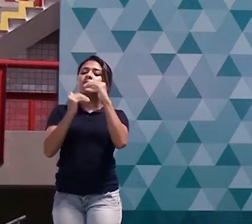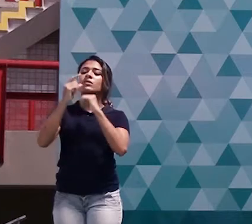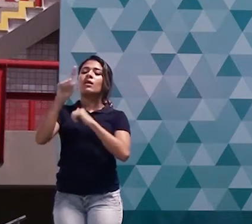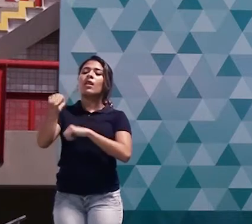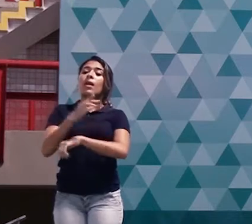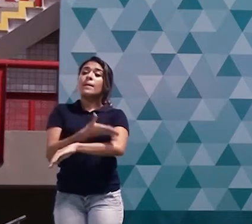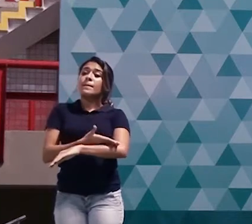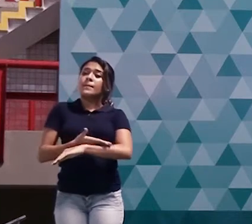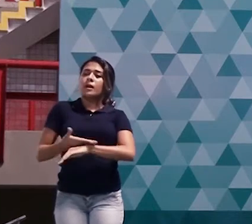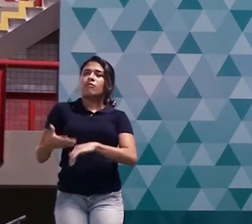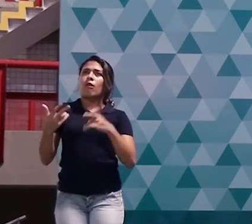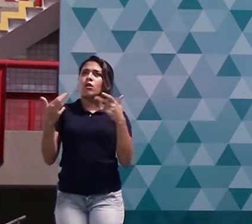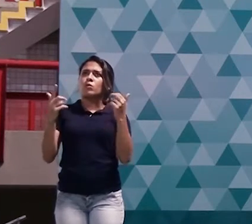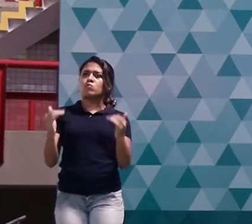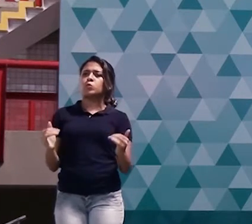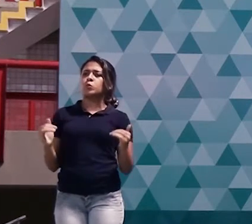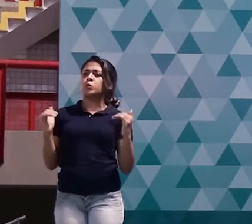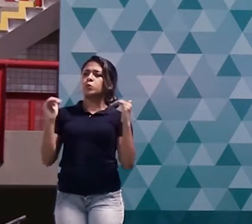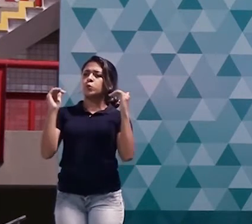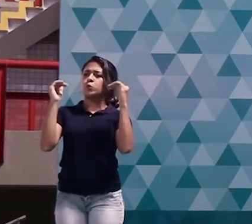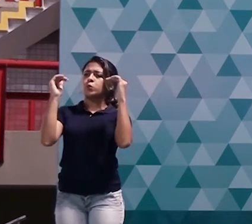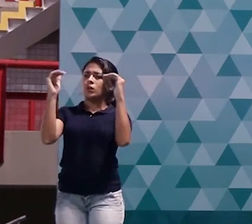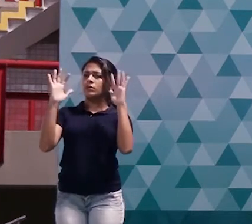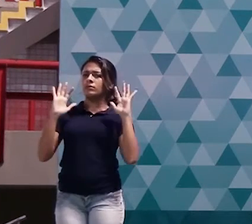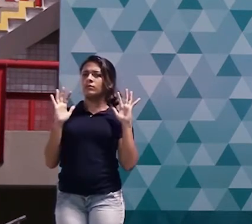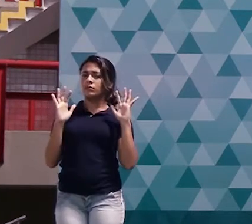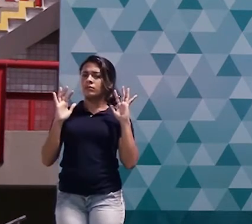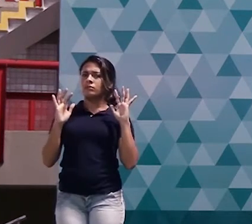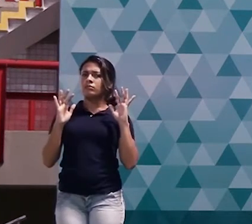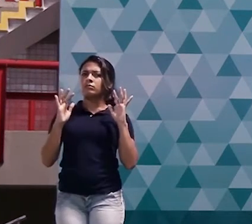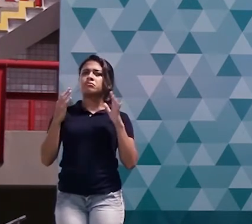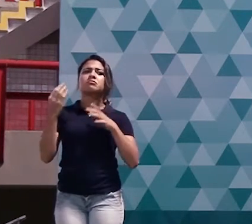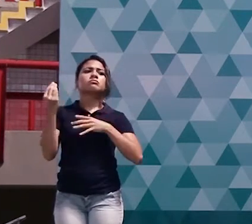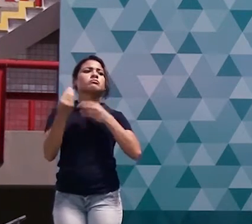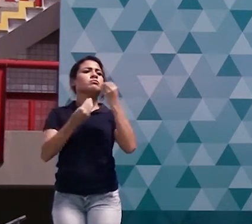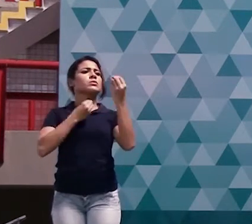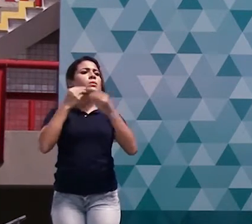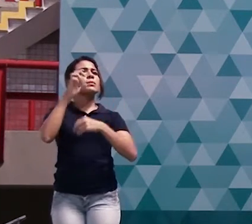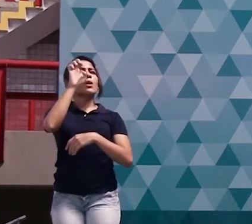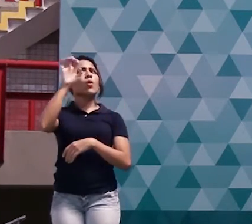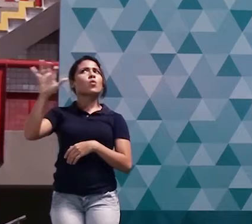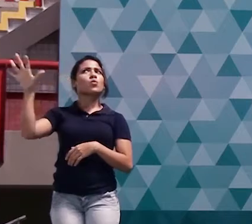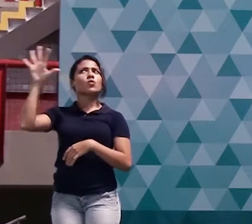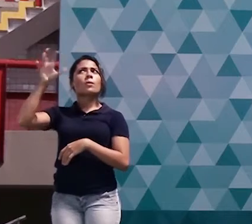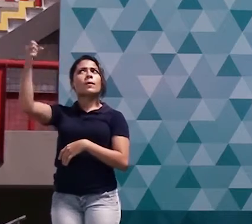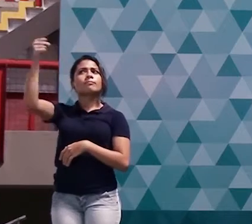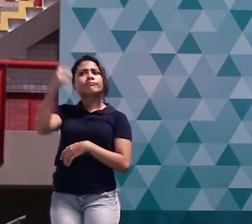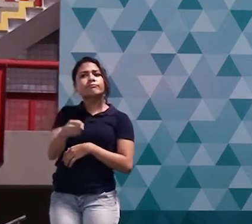eram superiores. O que queria dizer trazer europeus para o Brasil?